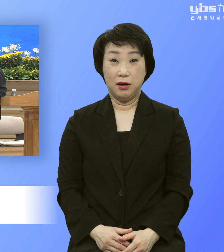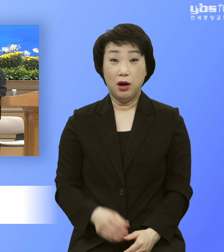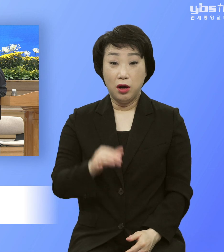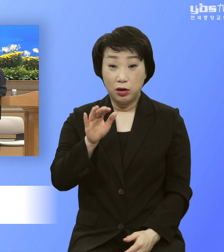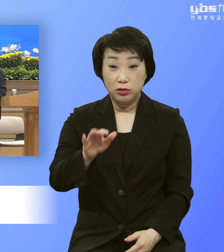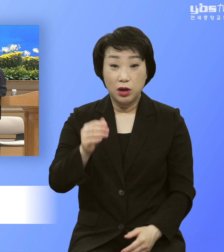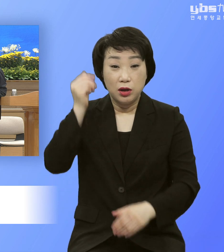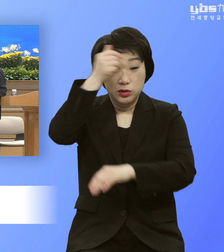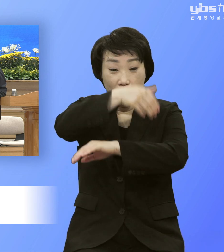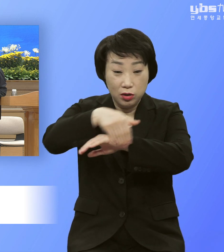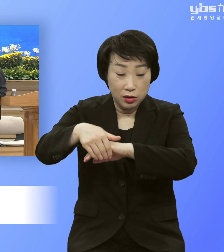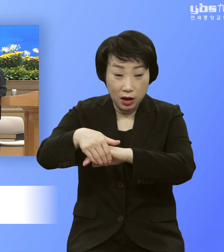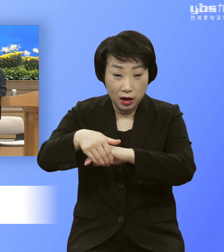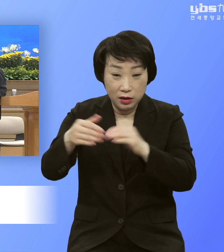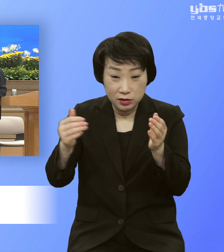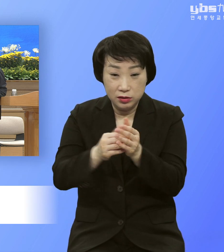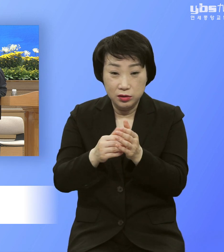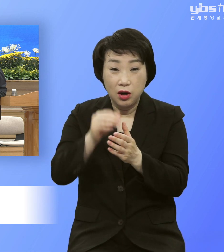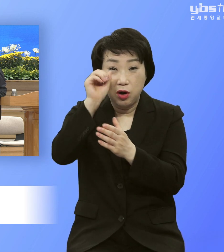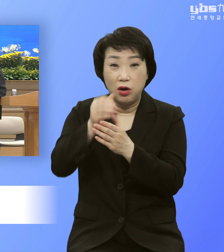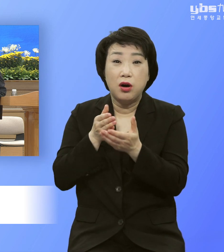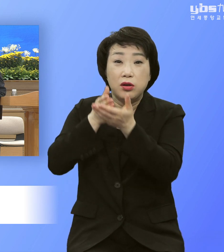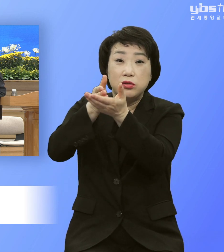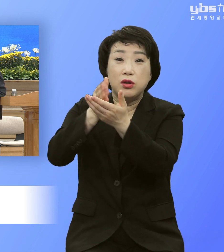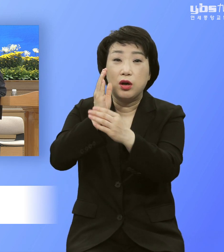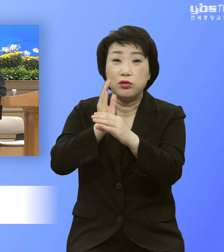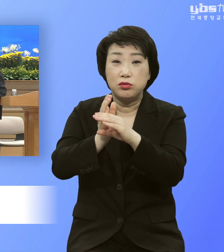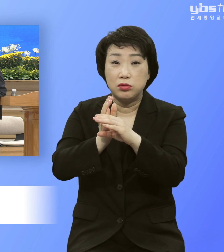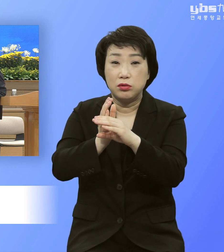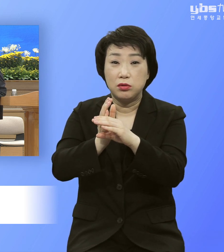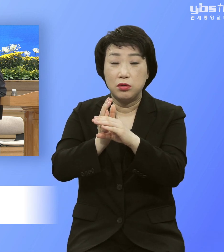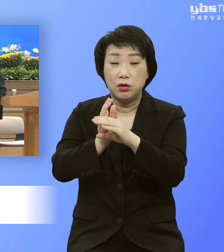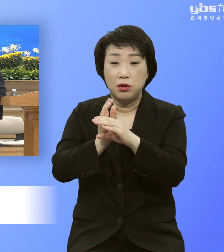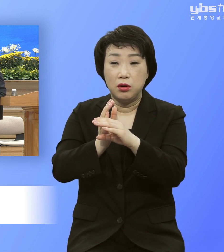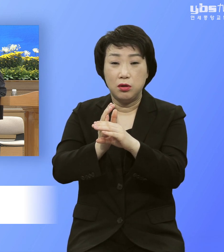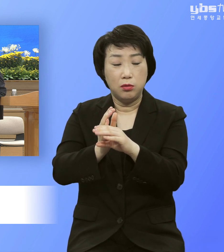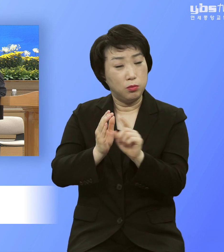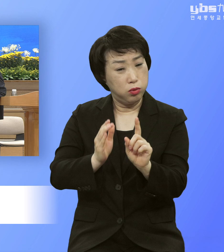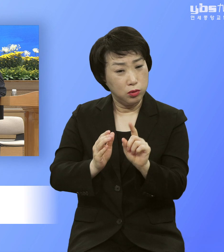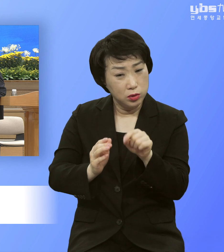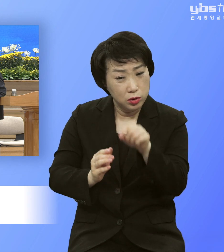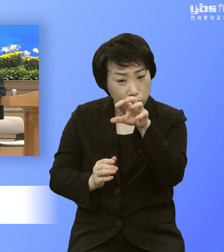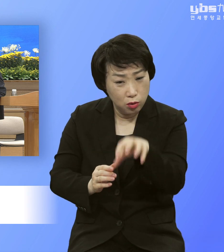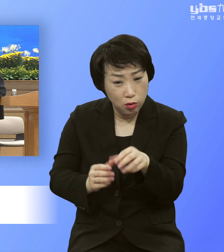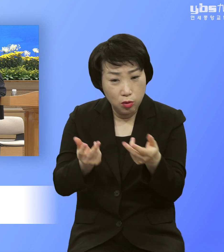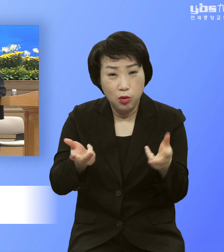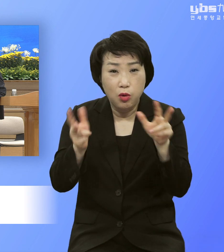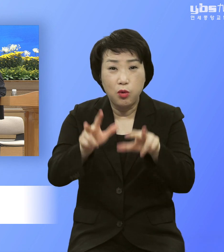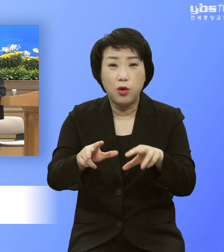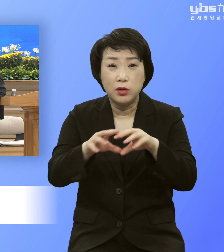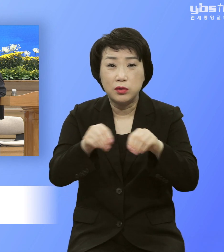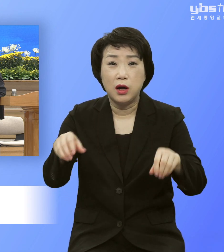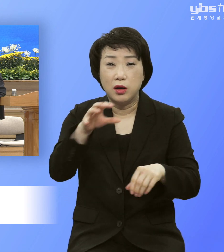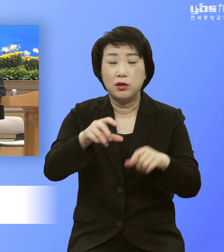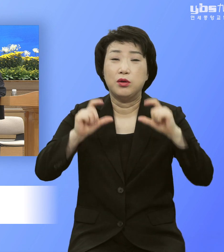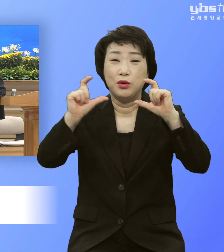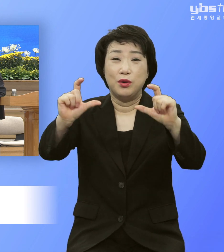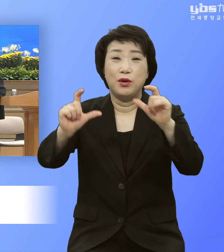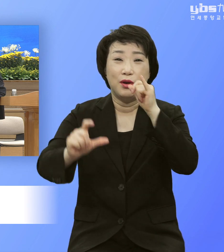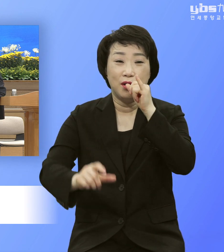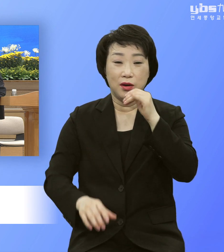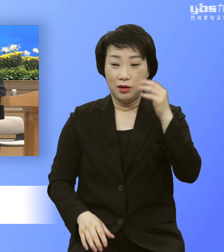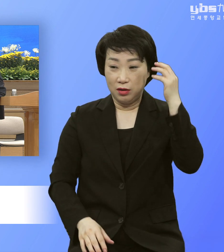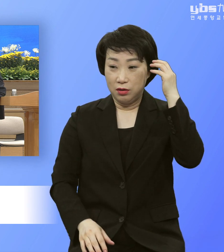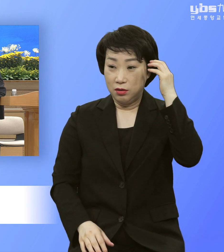근데 설계를 다 하고 허가를 내려고 했더니 이게 공원부지로 묶였대요.